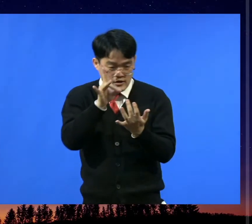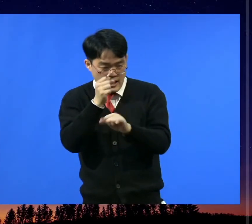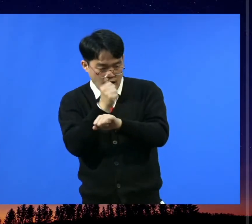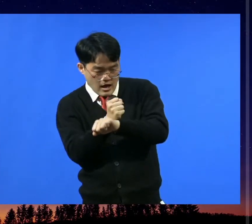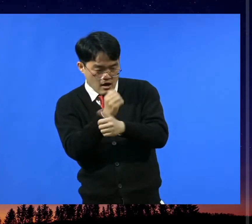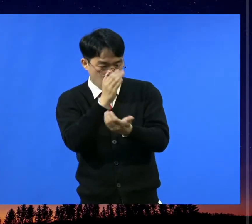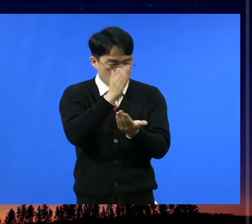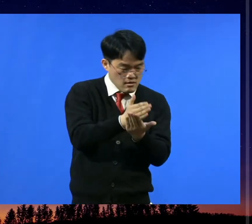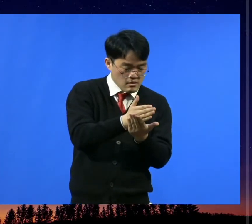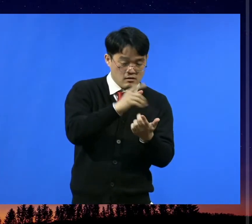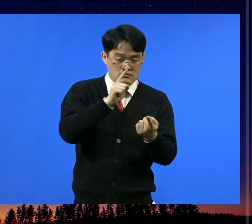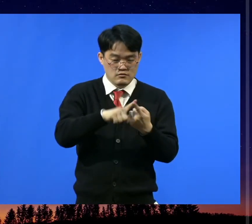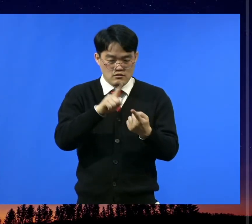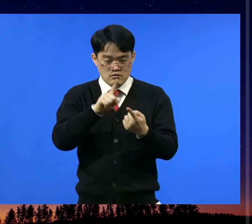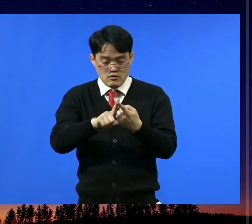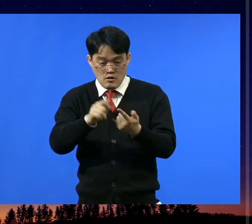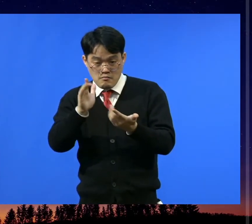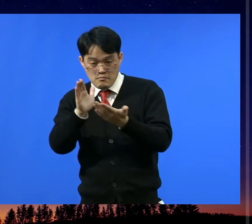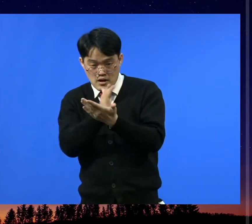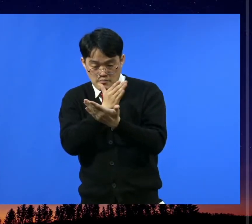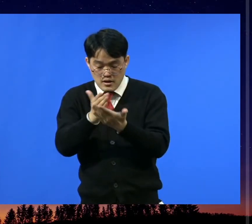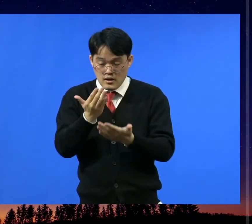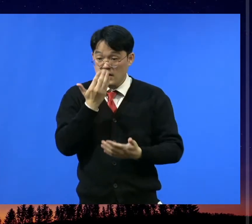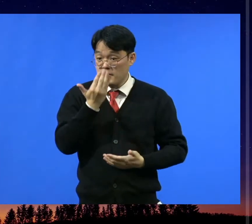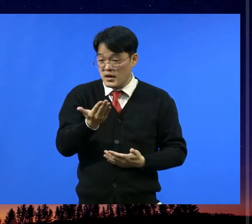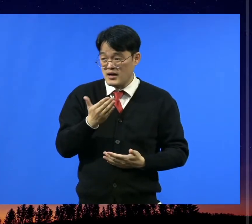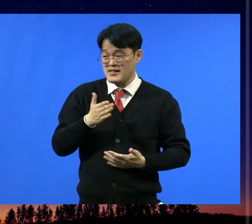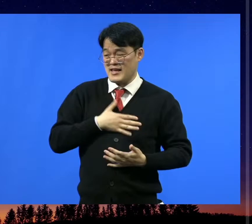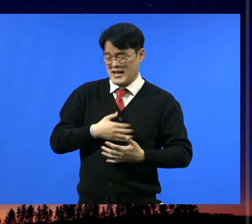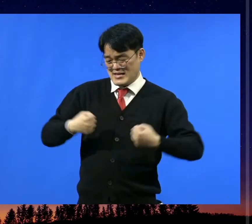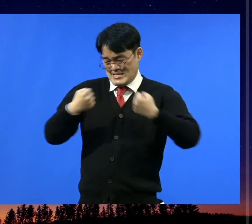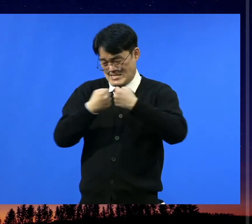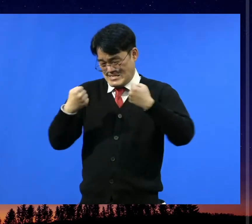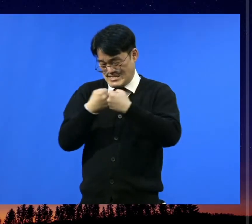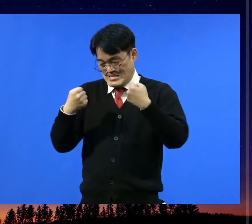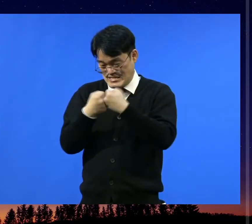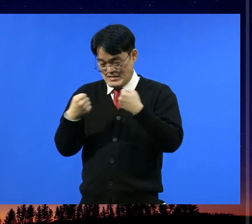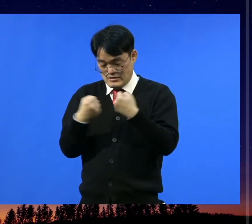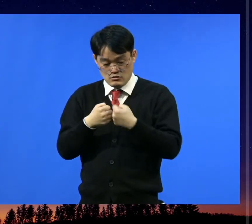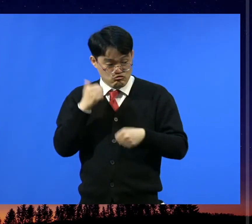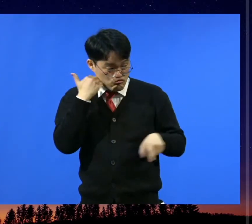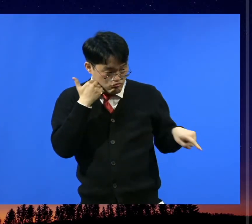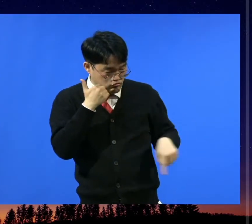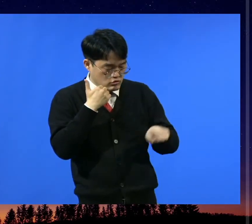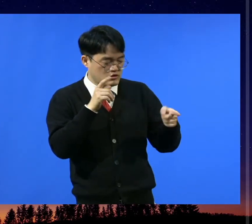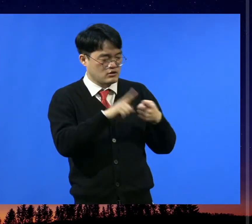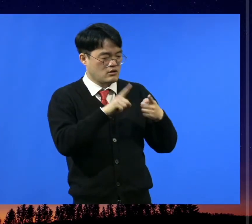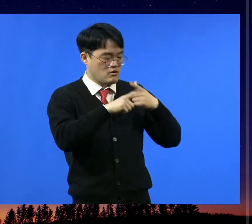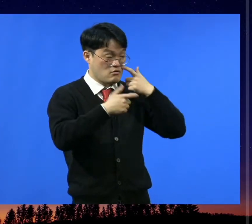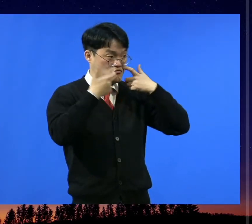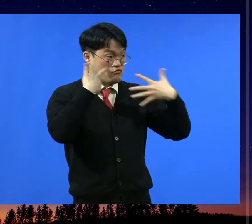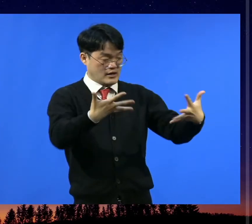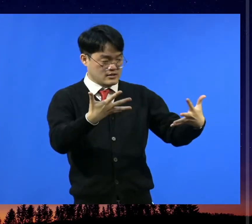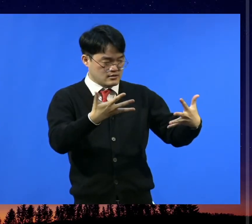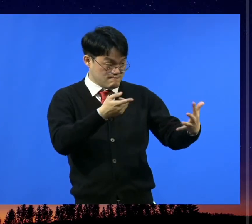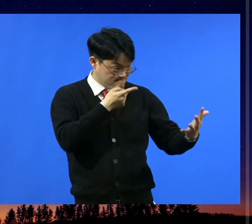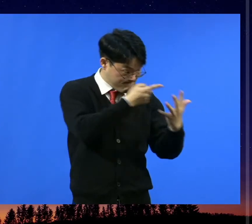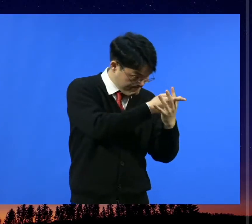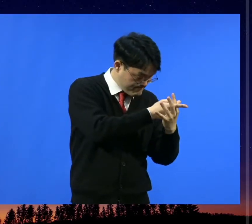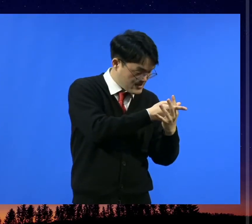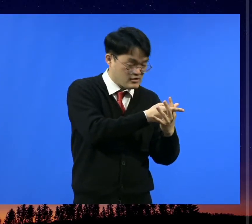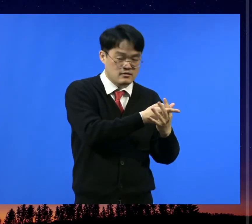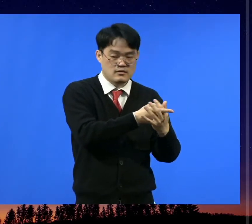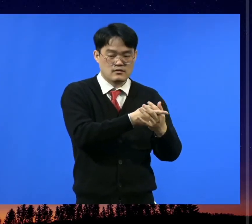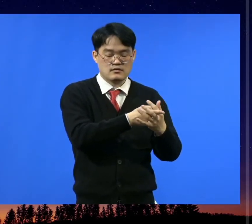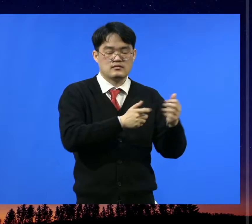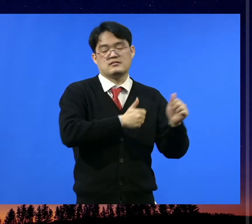것들이 다 분명해지고 내가 싸워야 할 대상의 누군가에 대해서 분명히 이해하게 된다는 거죠. 그러니까 여러분, 오늘 우리가 깨어있기